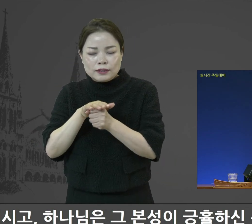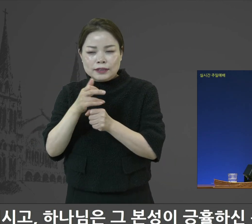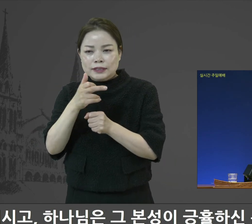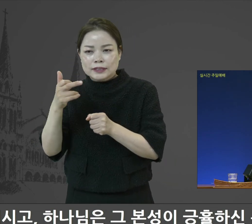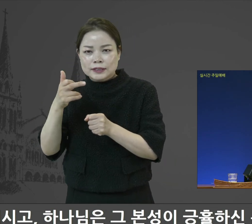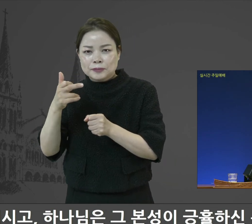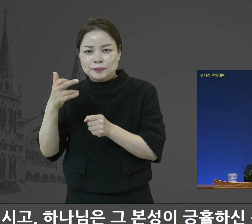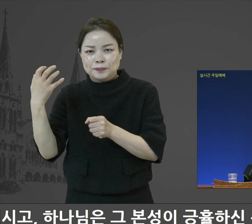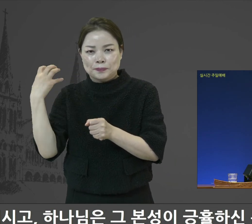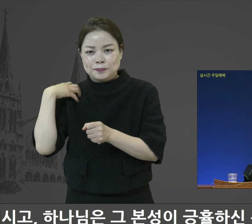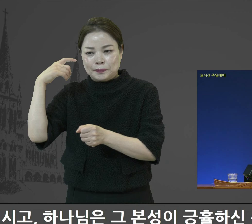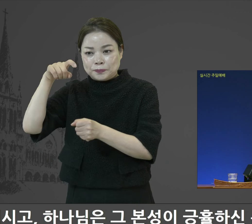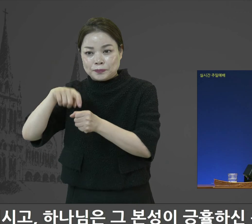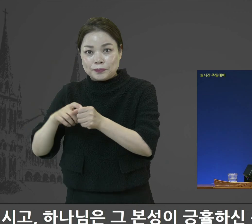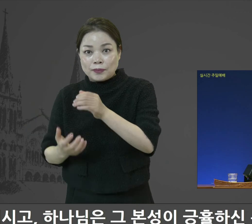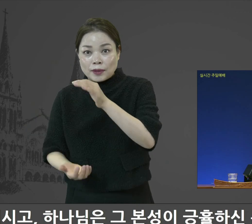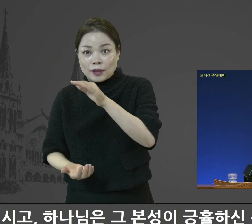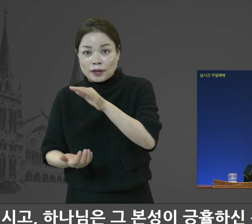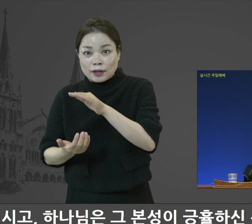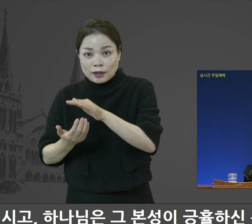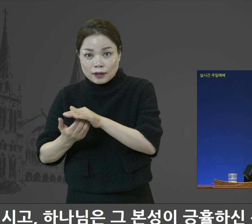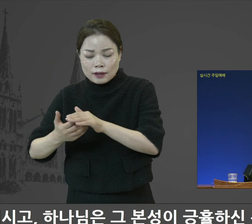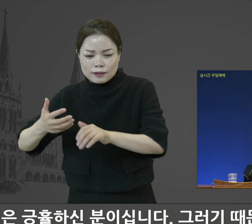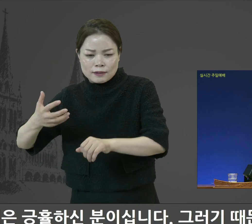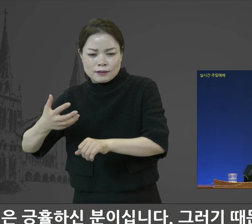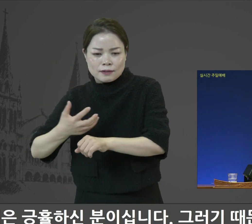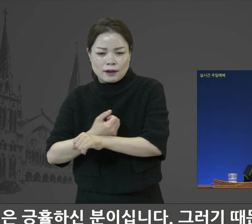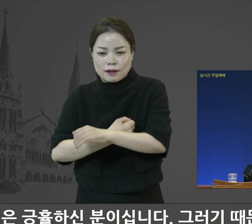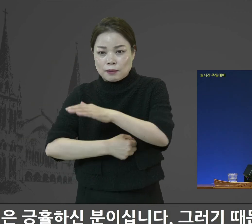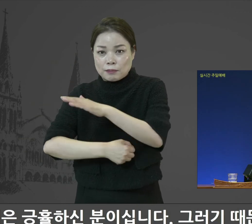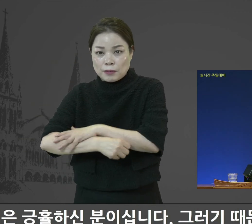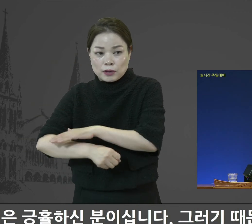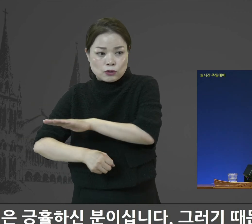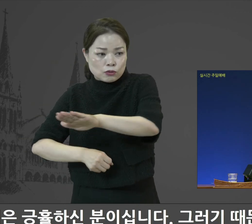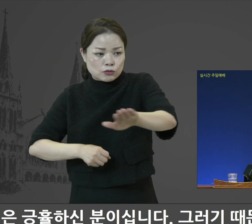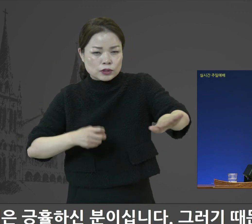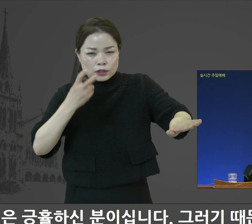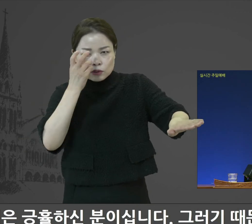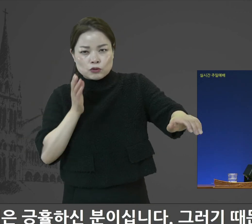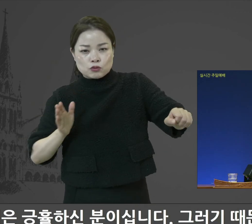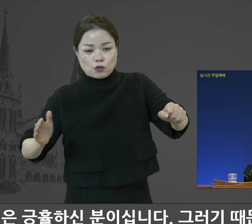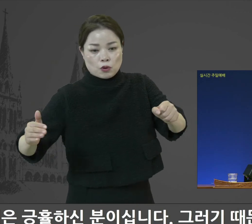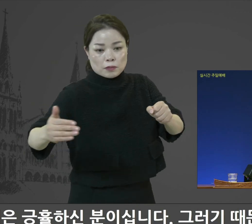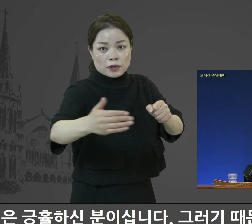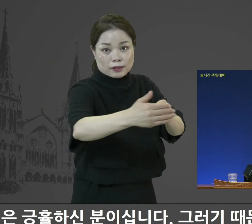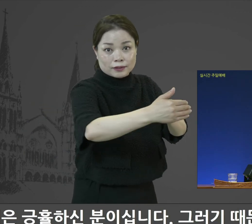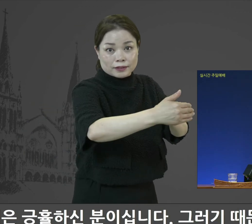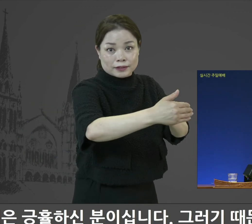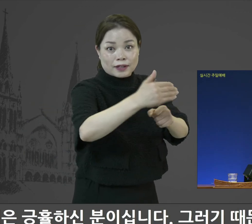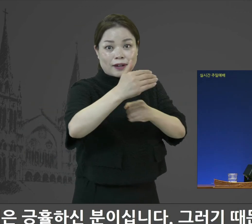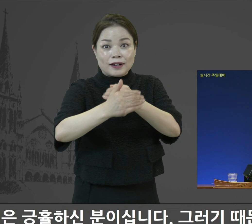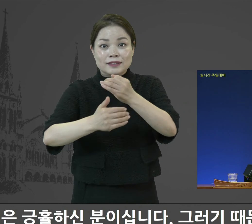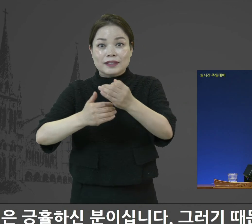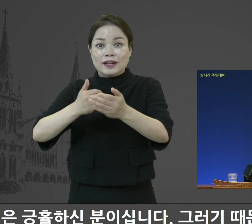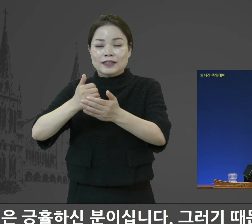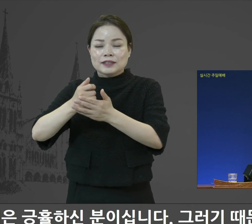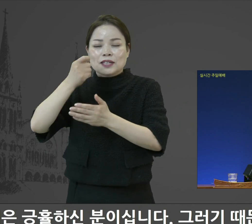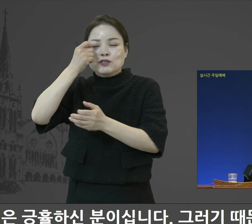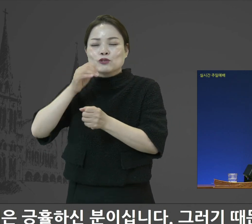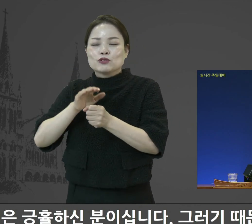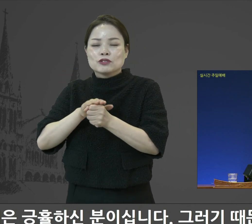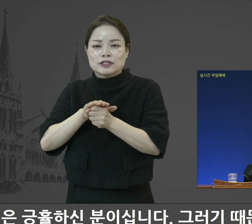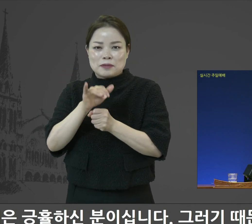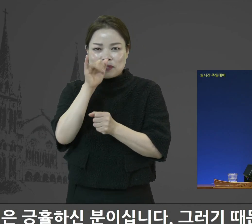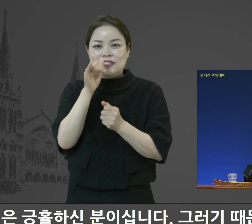행하시고 강한 팔, 펼친 팔로 우리를 돌보아 주시는 겁니다. 하나님이 긍휼하심